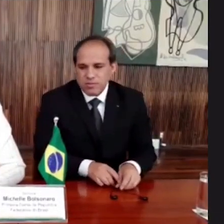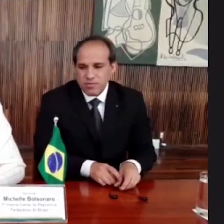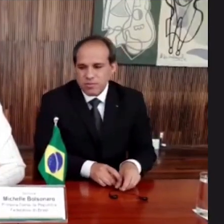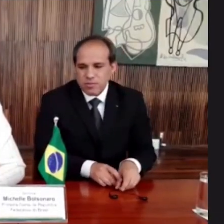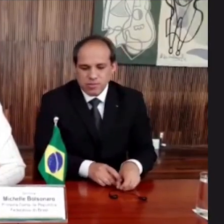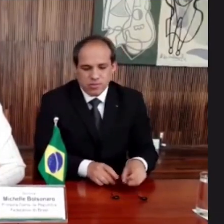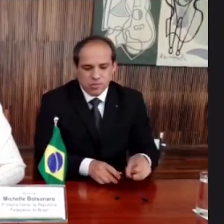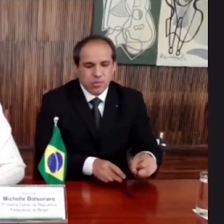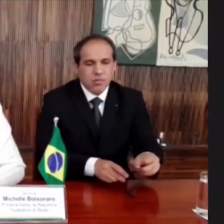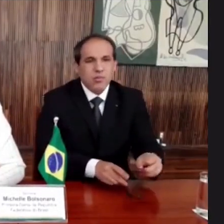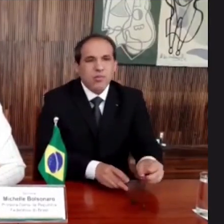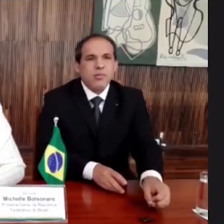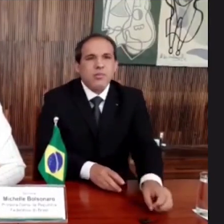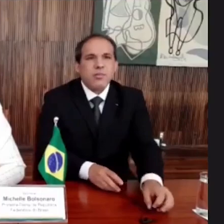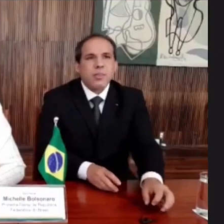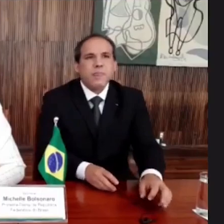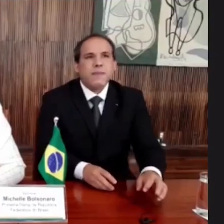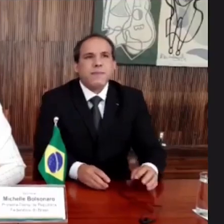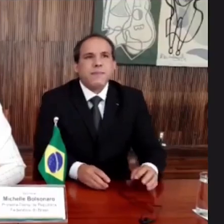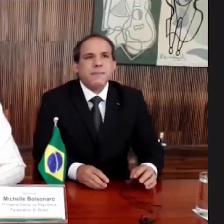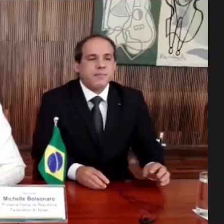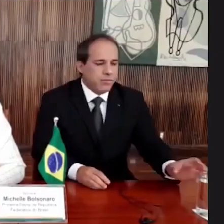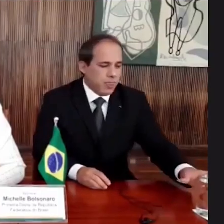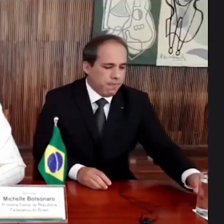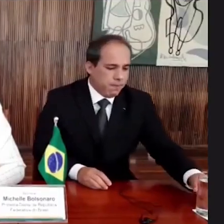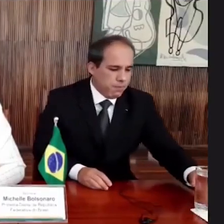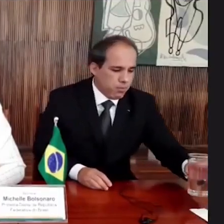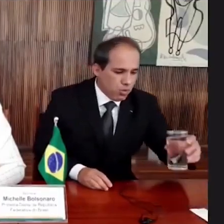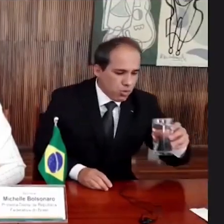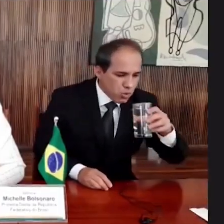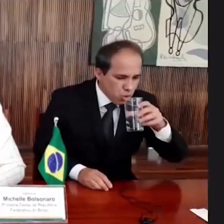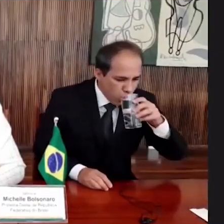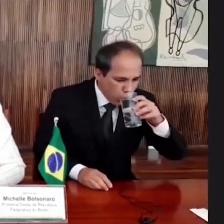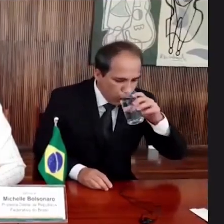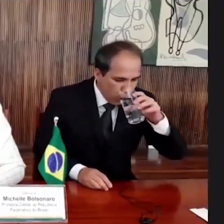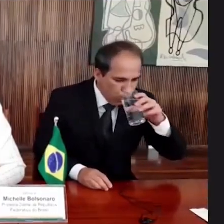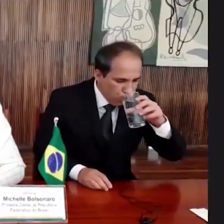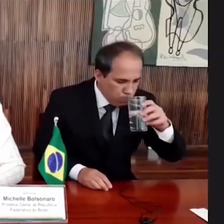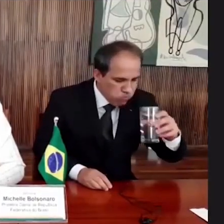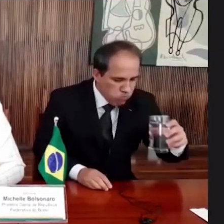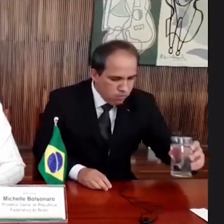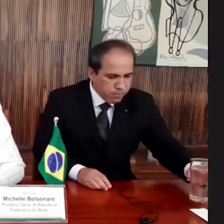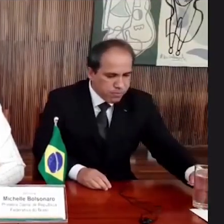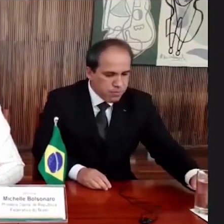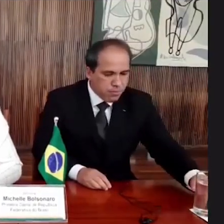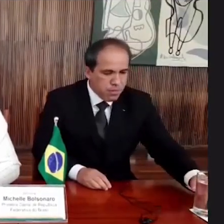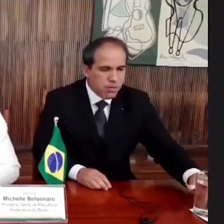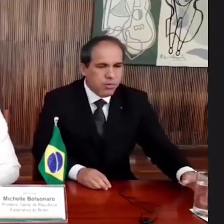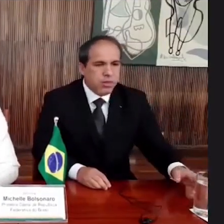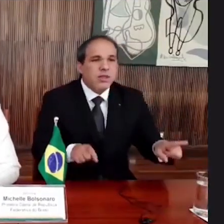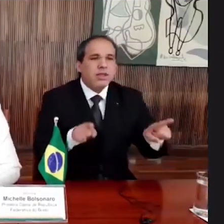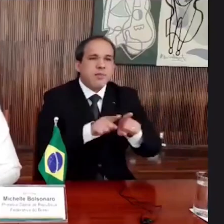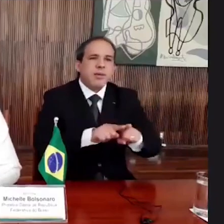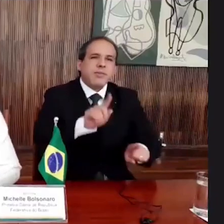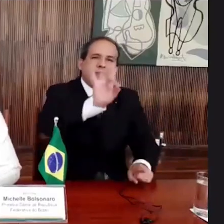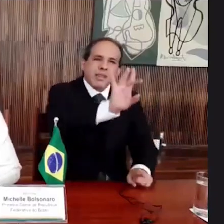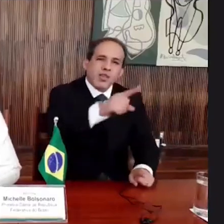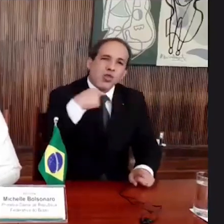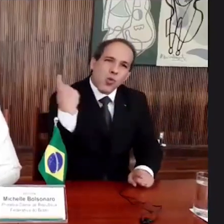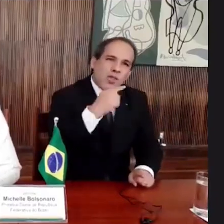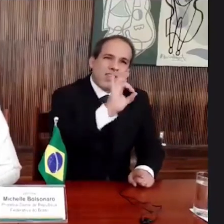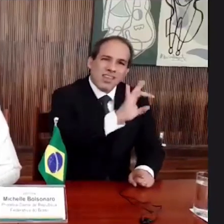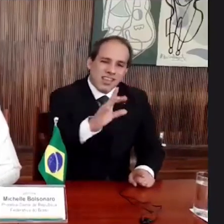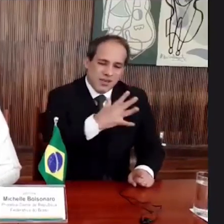cabo acciones que puedan fomentar el trabajo junto a la comunidad sorda. As nossas primeiras damas,